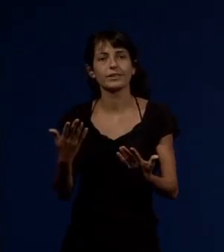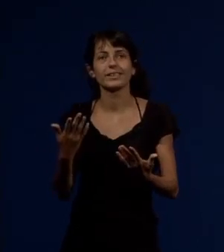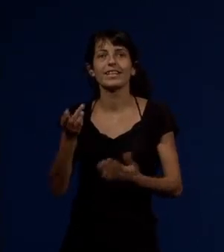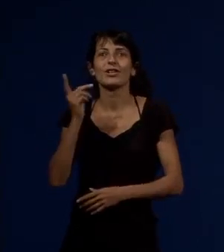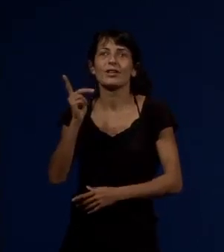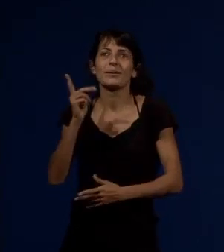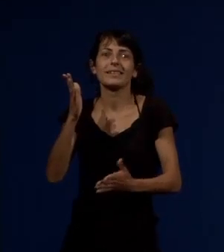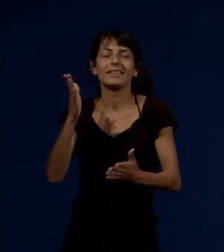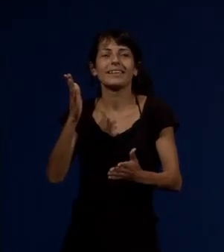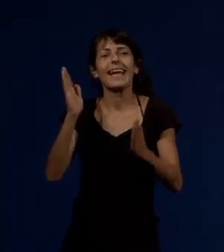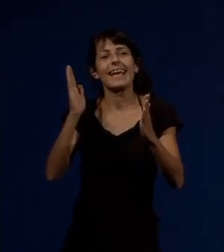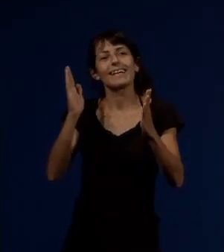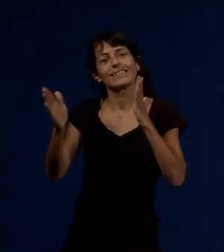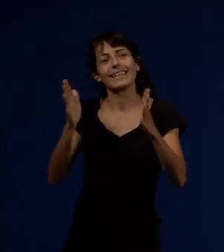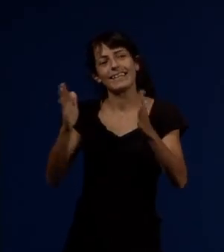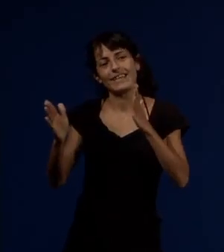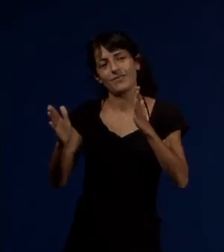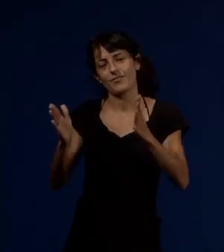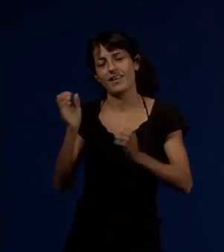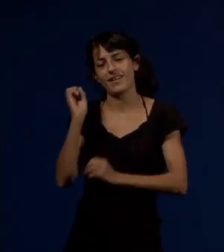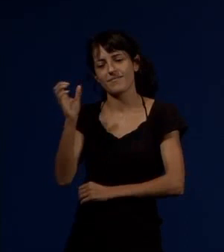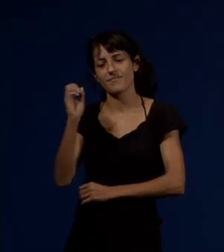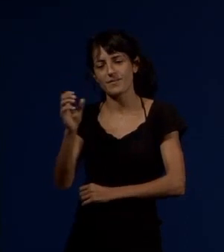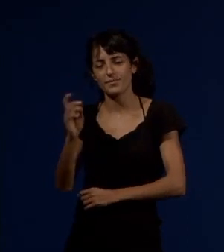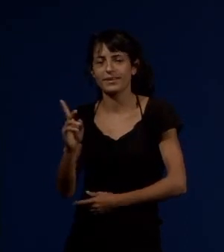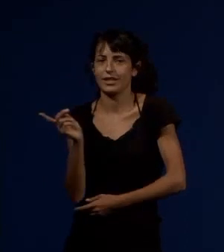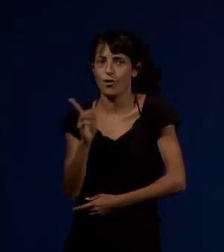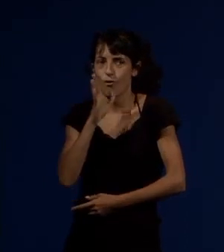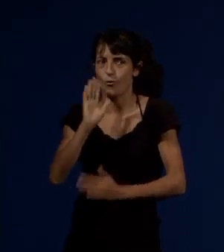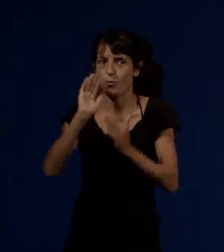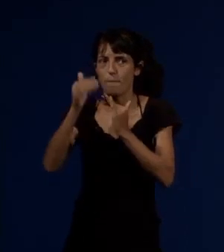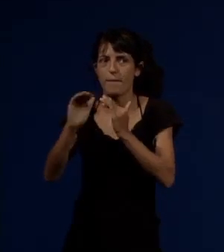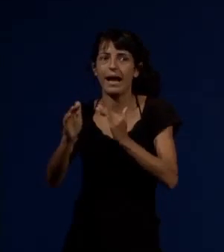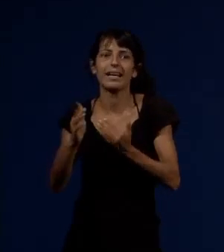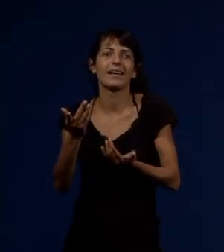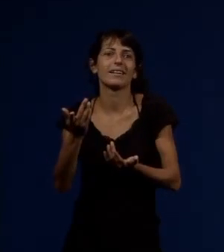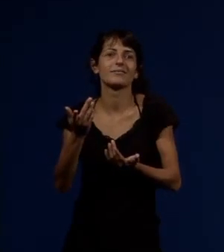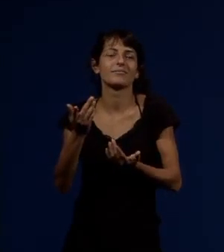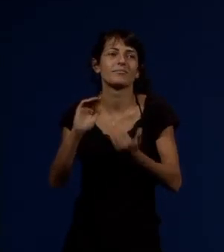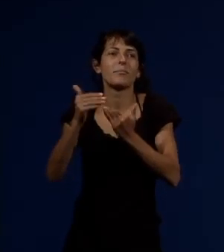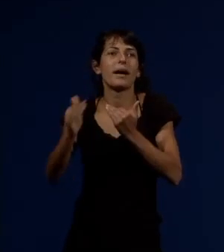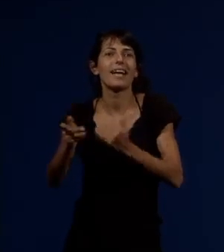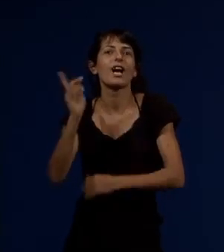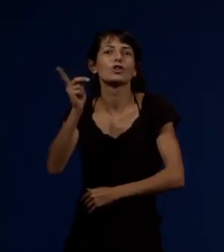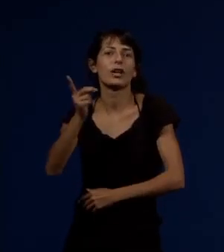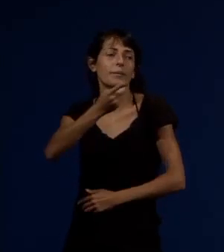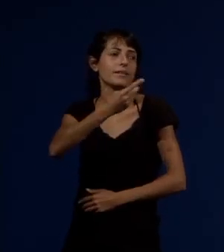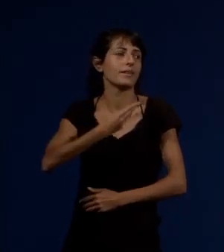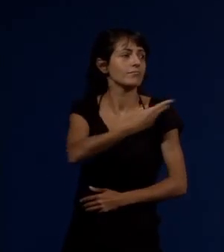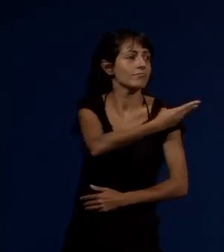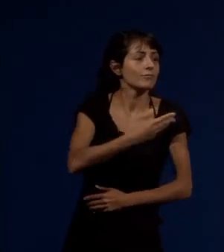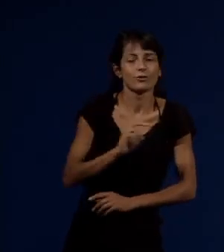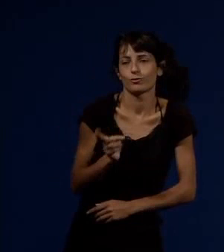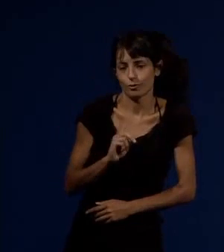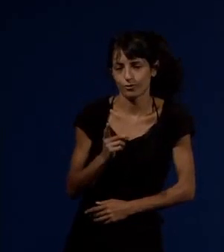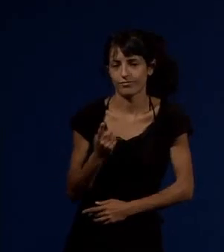de mítins, é unha campaña de debate. Eso é riquísimo, porque eso é en Marea. En Marea non somos máis nós, as persoas que estamos aquí sentadas, que